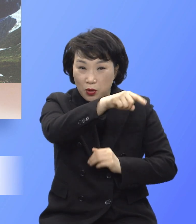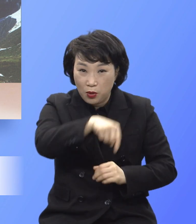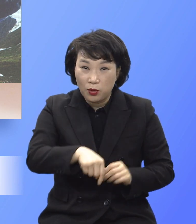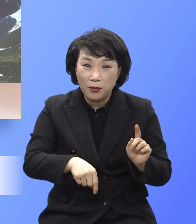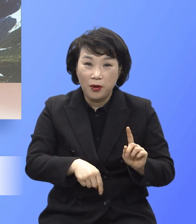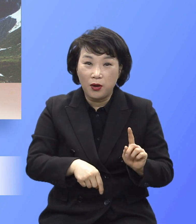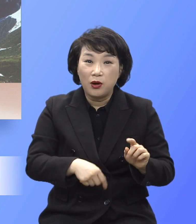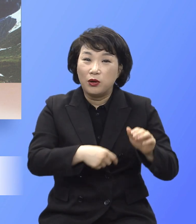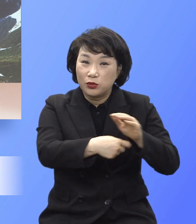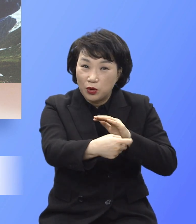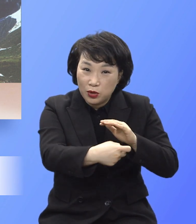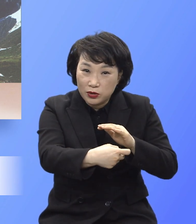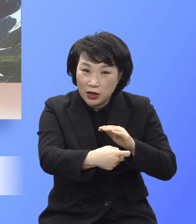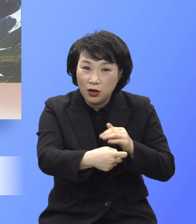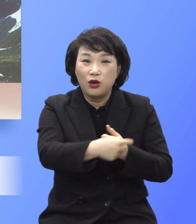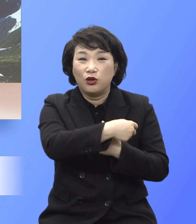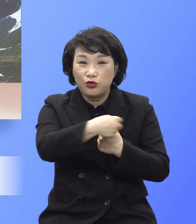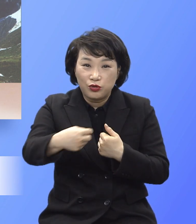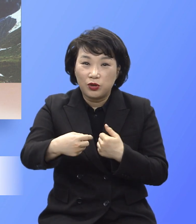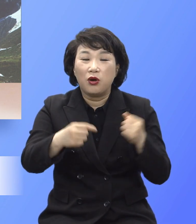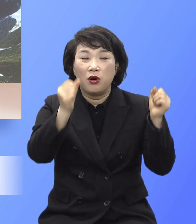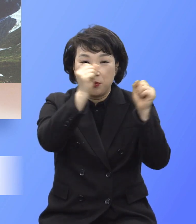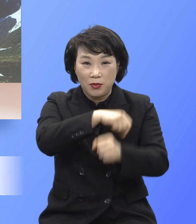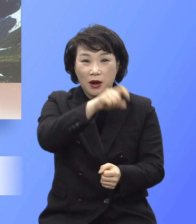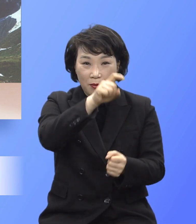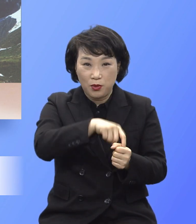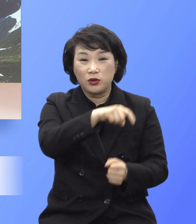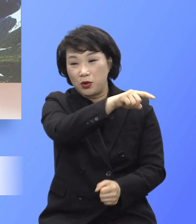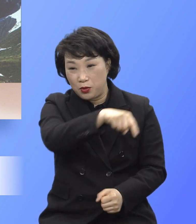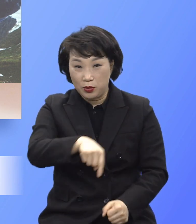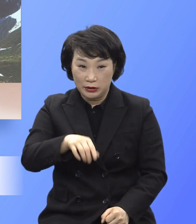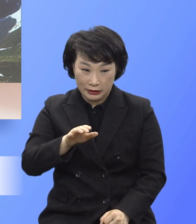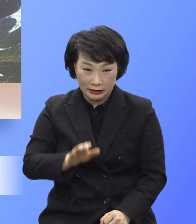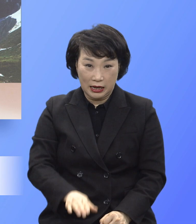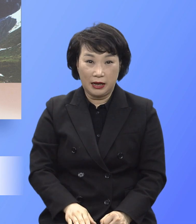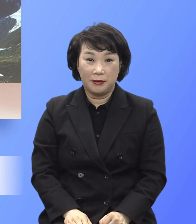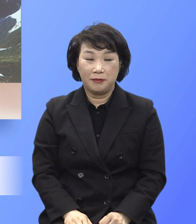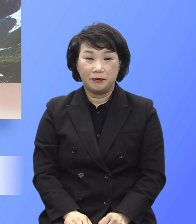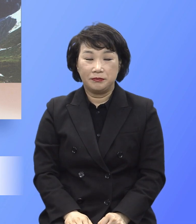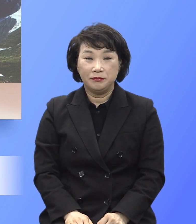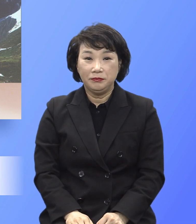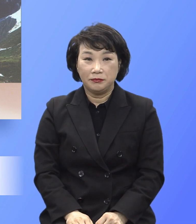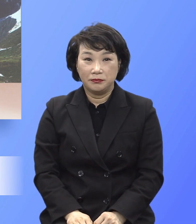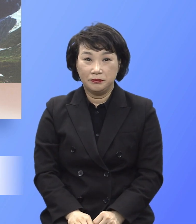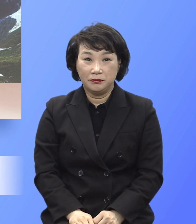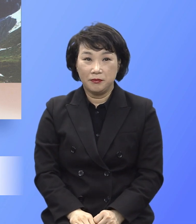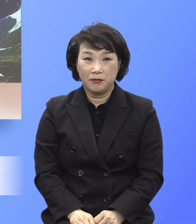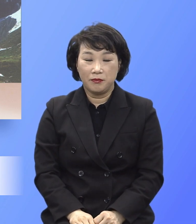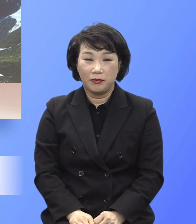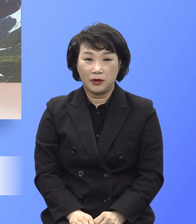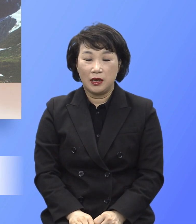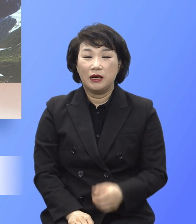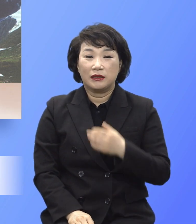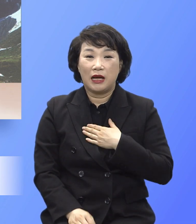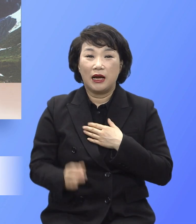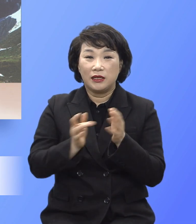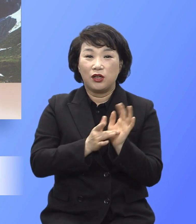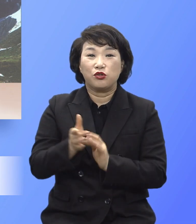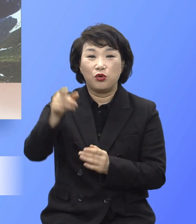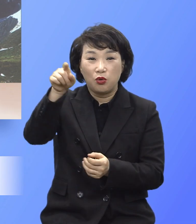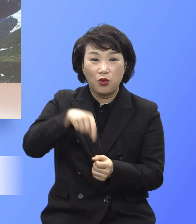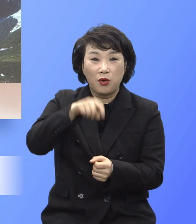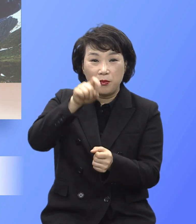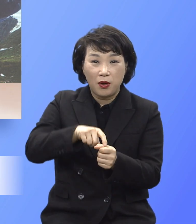것은 도둑질하고 죽이고 멸망시키려는 것뿐이요 내가 온